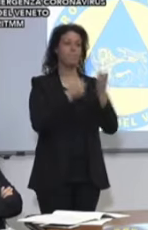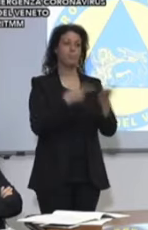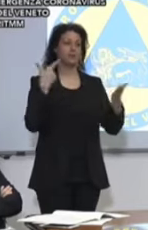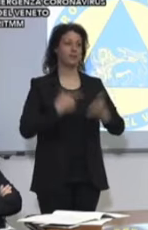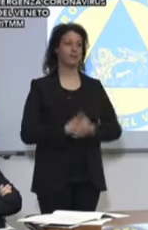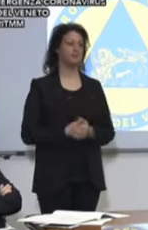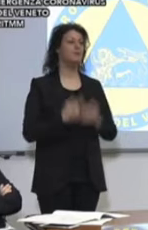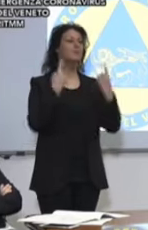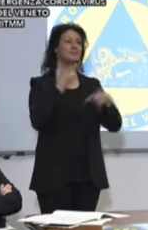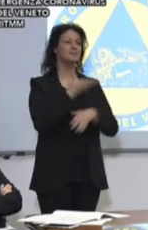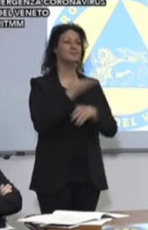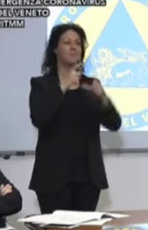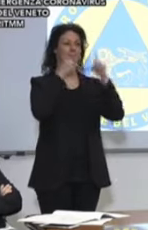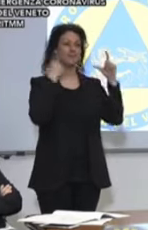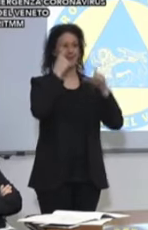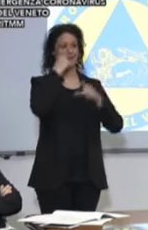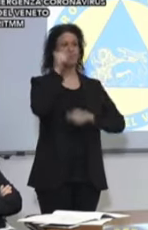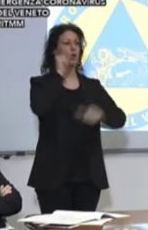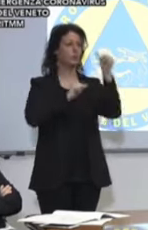Questa è la comune mascherina chirurgica.